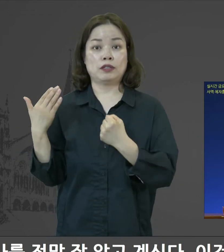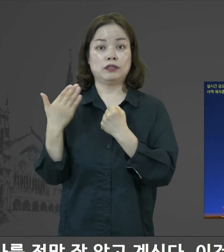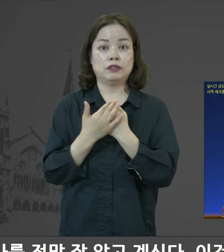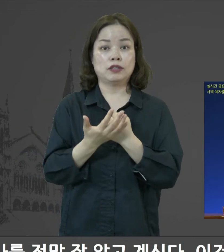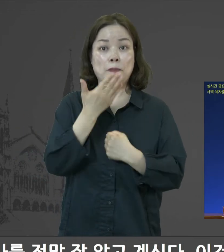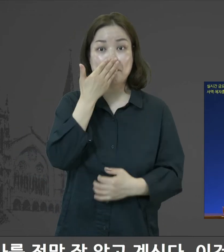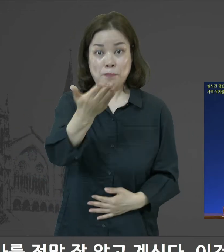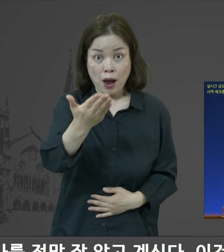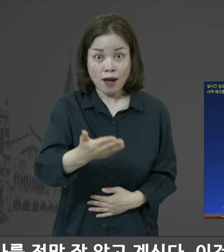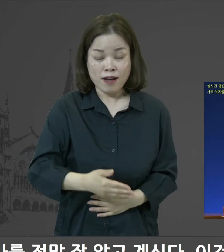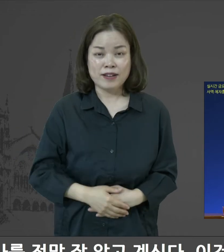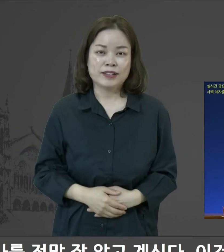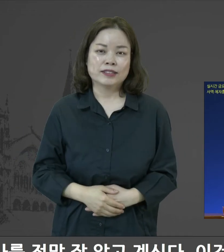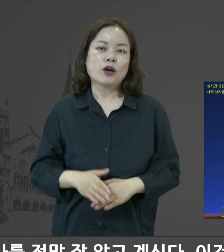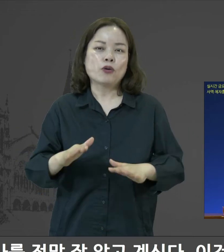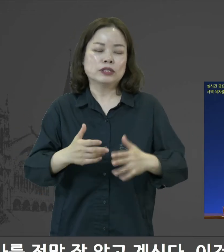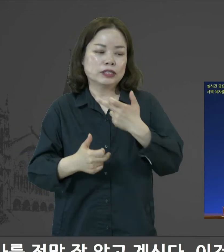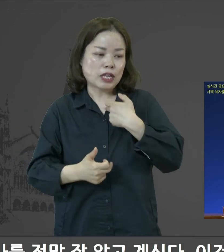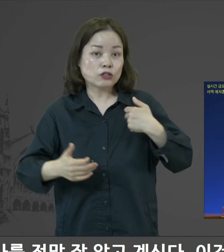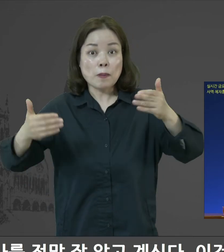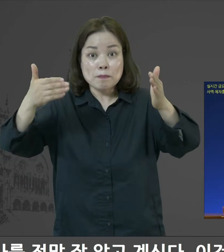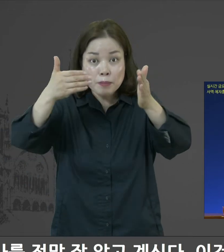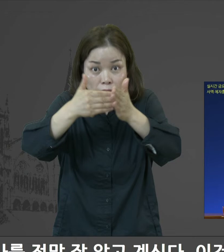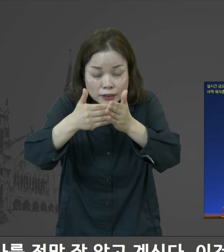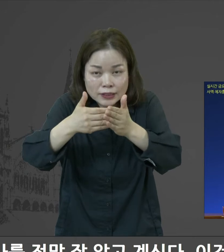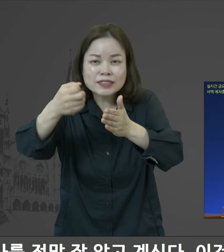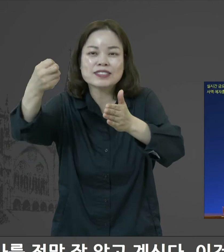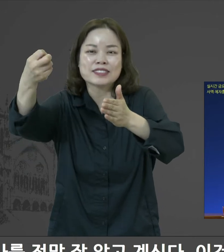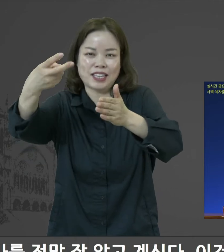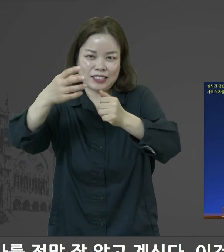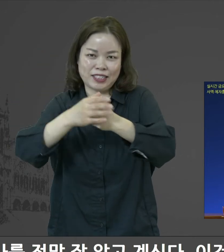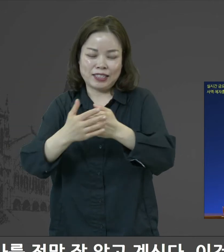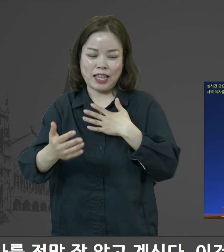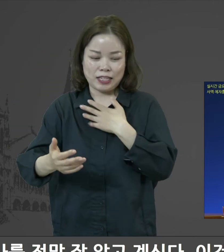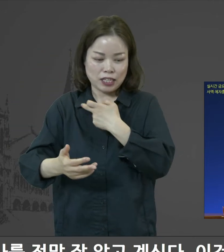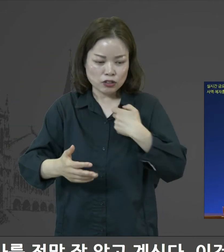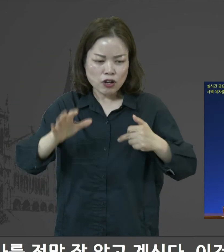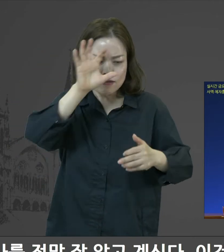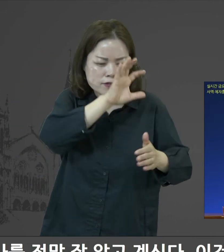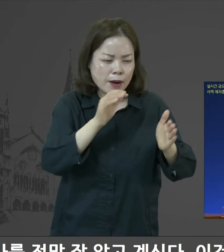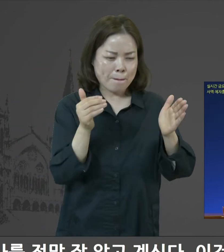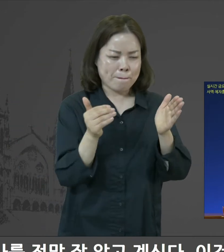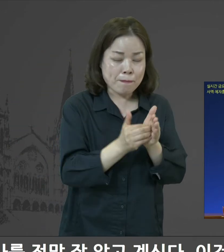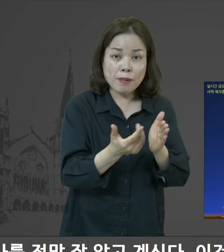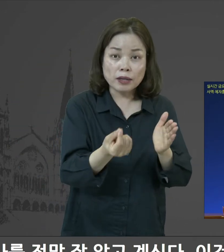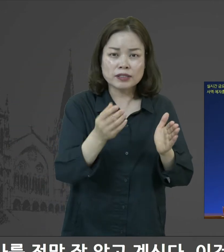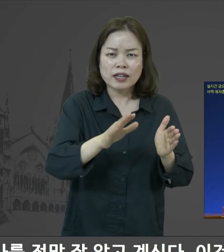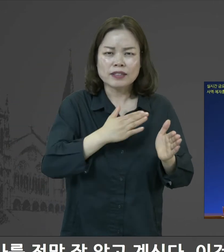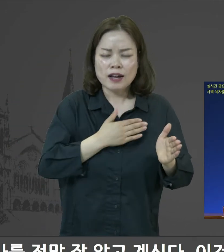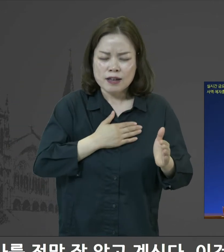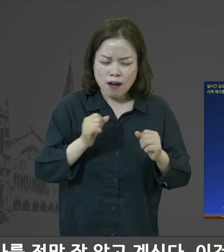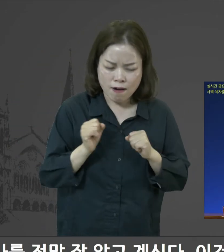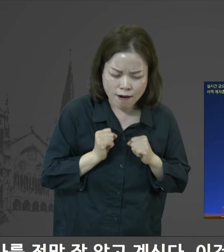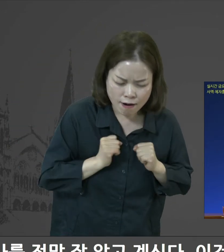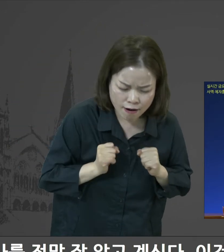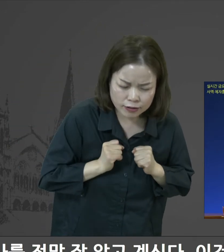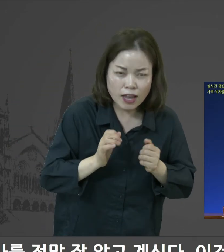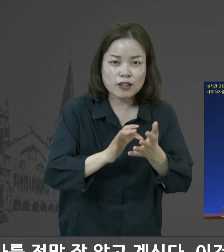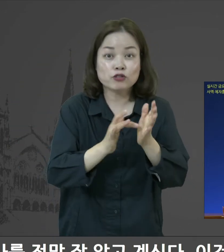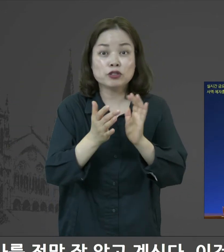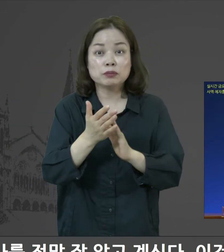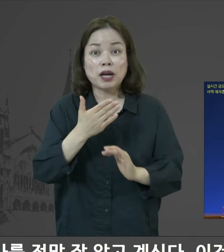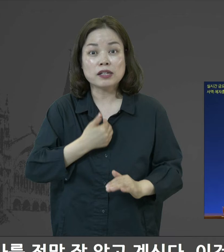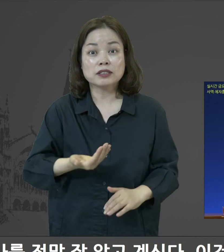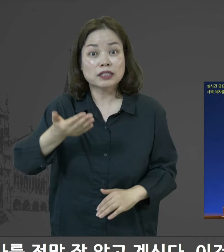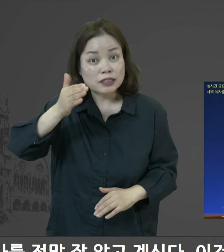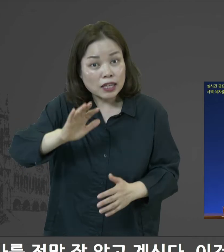줄로 믿습니다. 오늘 제자훈련 마치시는 분들, 다시 한번 내가 제자훈련 열심히 한 것 같은데, 열심히 해서 내가 예수님을 알아간 것